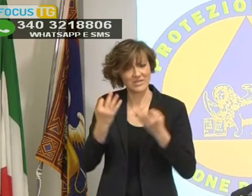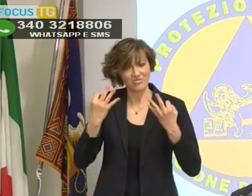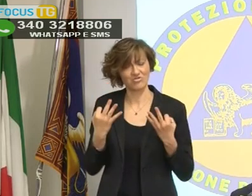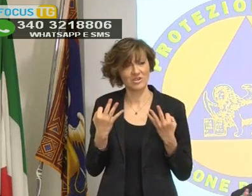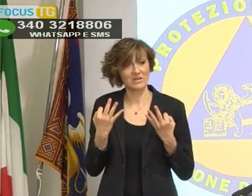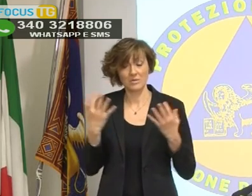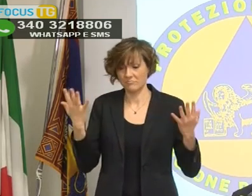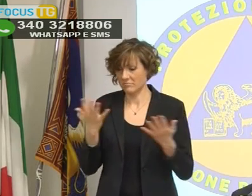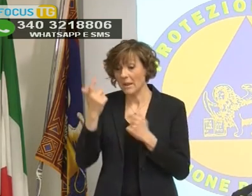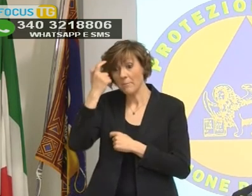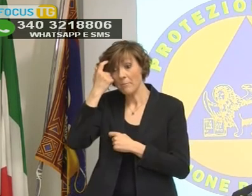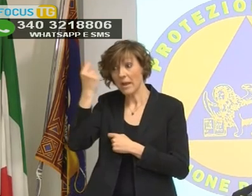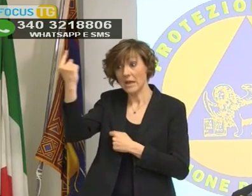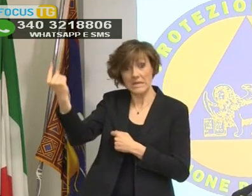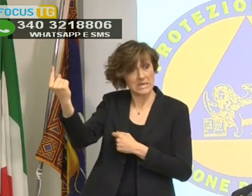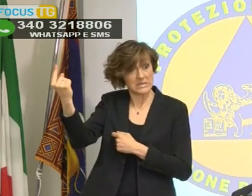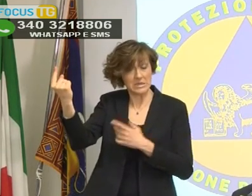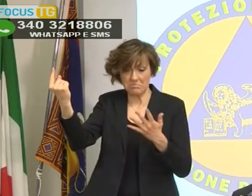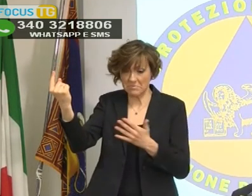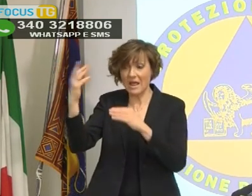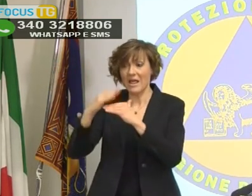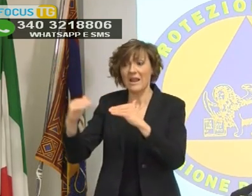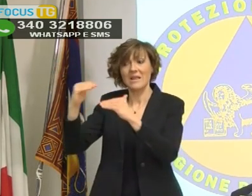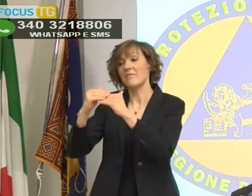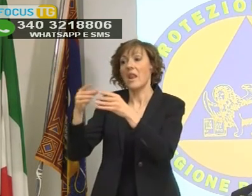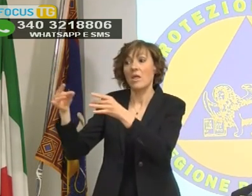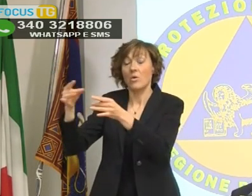un paese che ha un livello di infezione